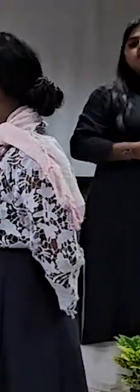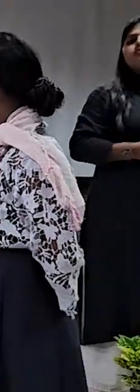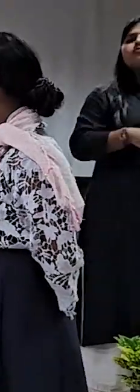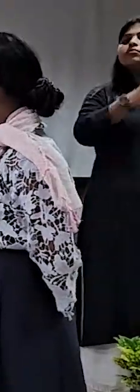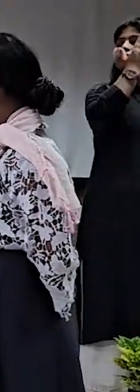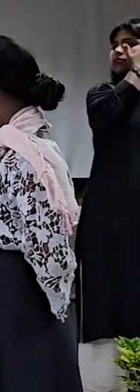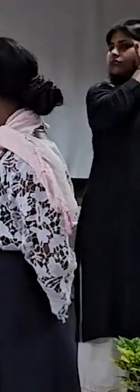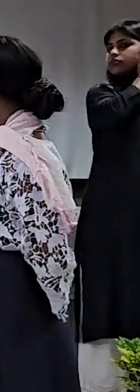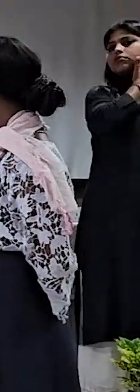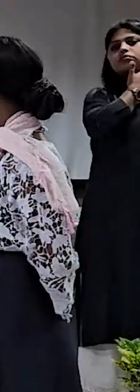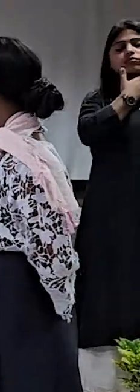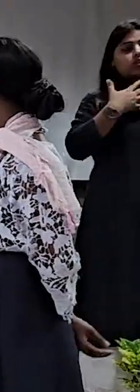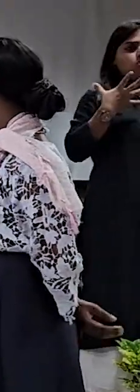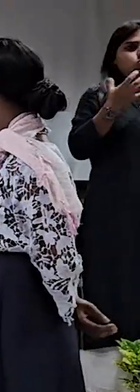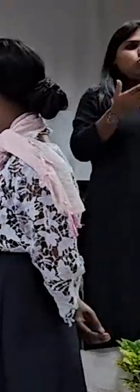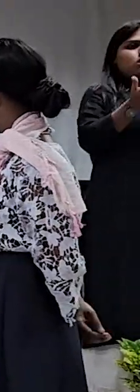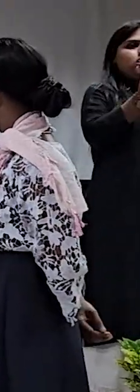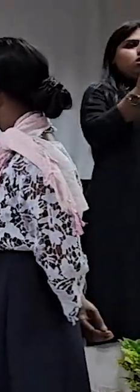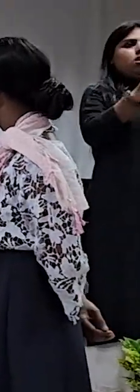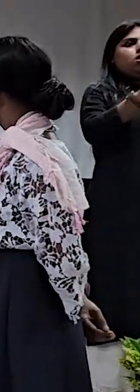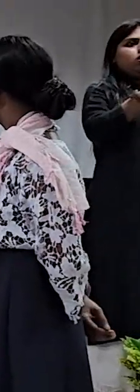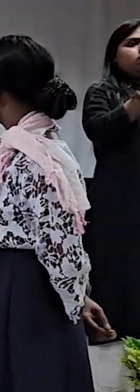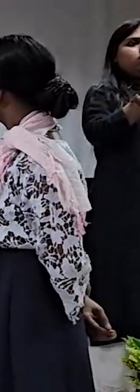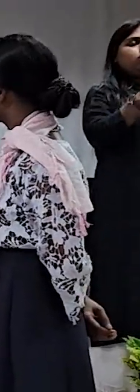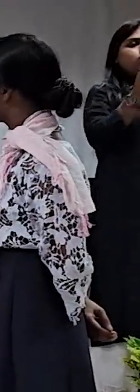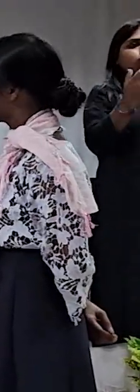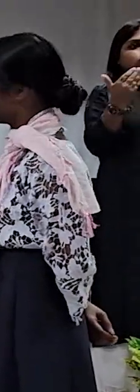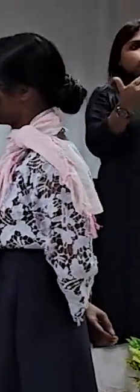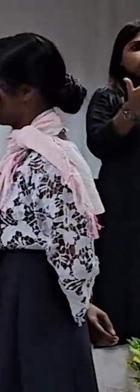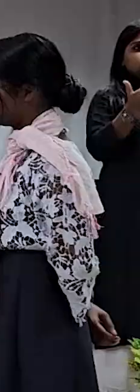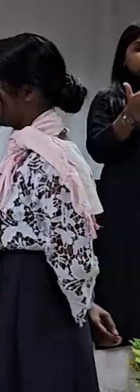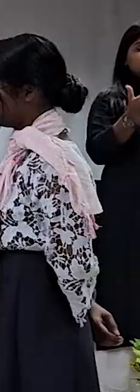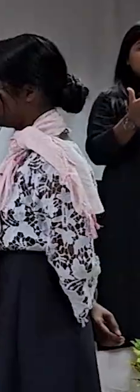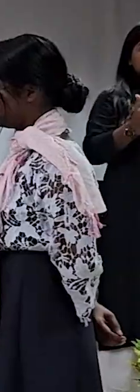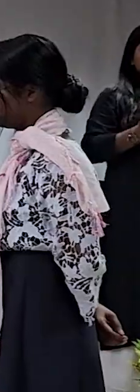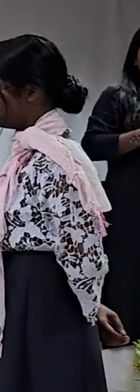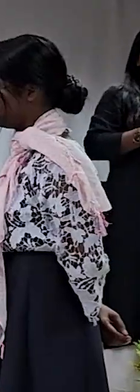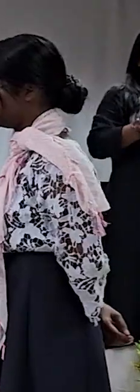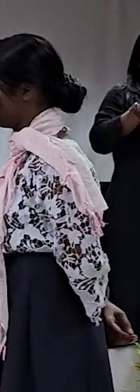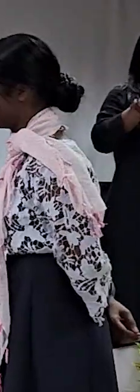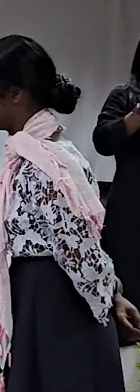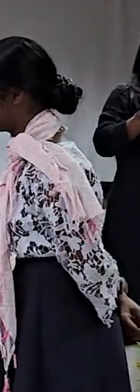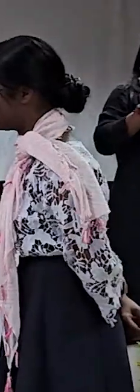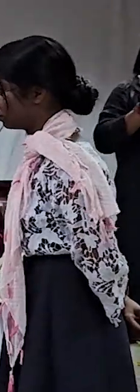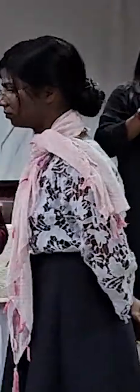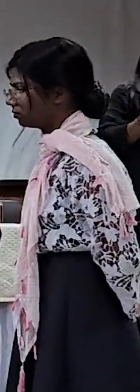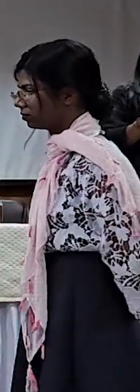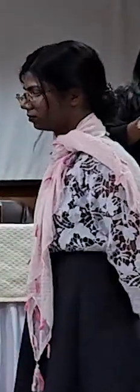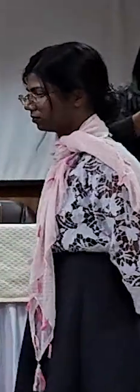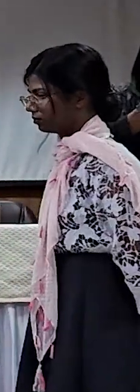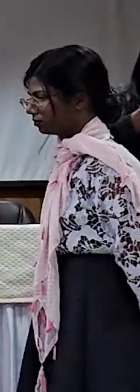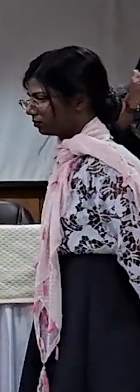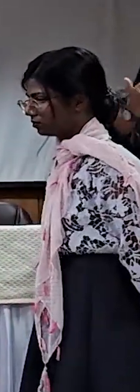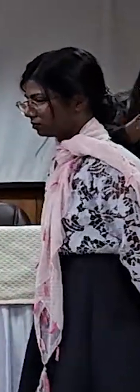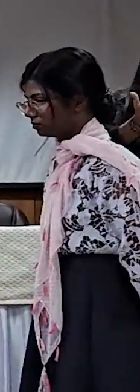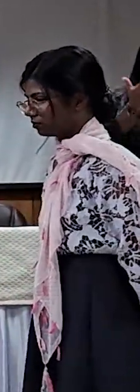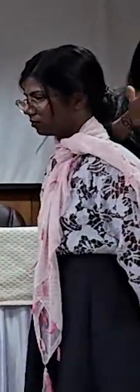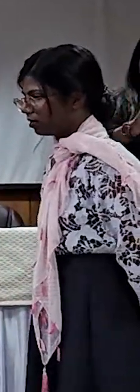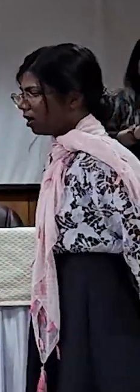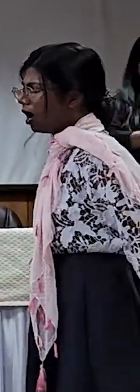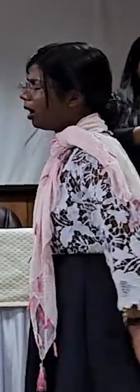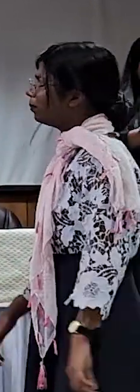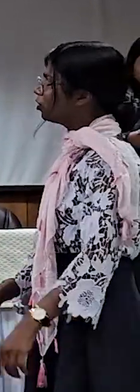मैं हेलन से मिलना चाहूँगी। मुझे नहीं लगता कि वो आपसे मिलकर आपके साथ अच्छा व्यवहार करेगी, क्योंकि वो आप उसके लिए अनजान हो